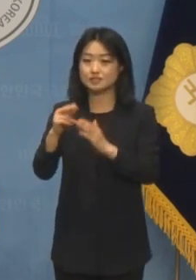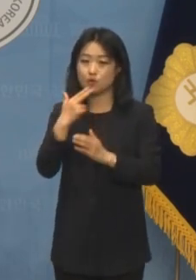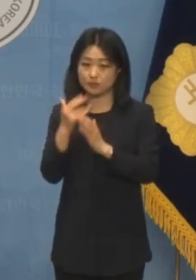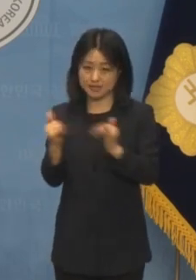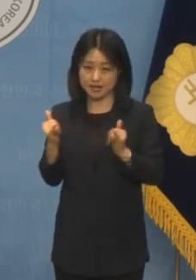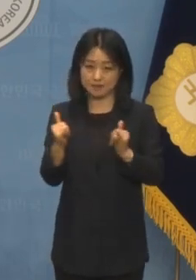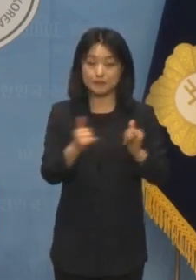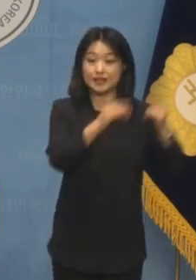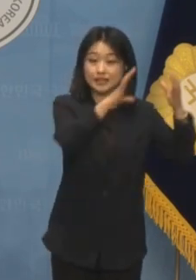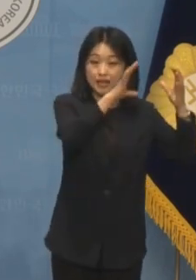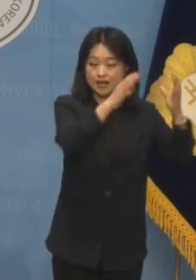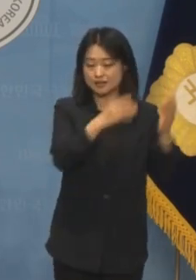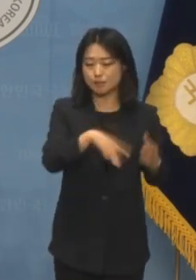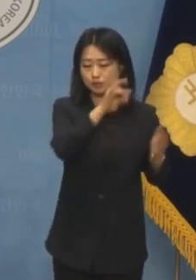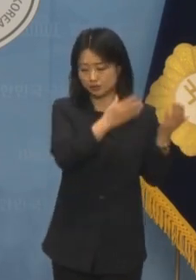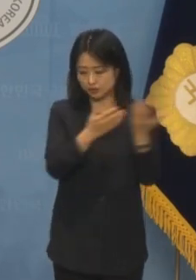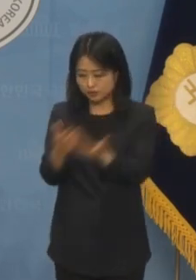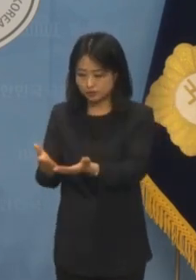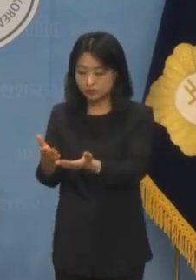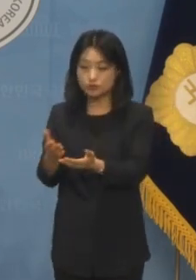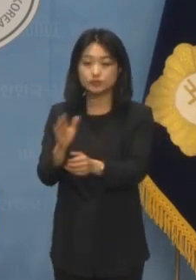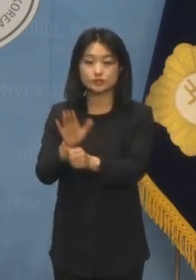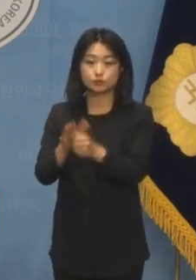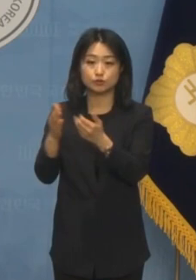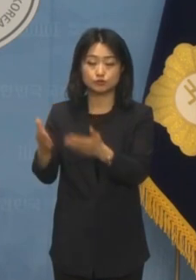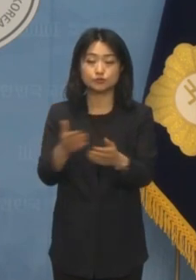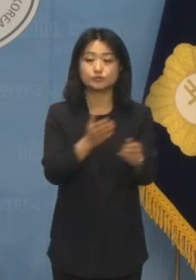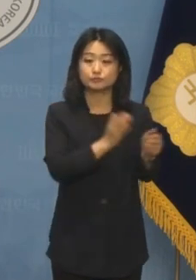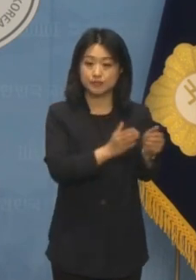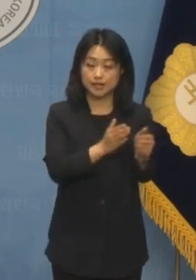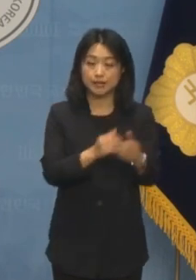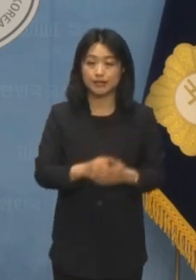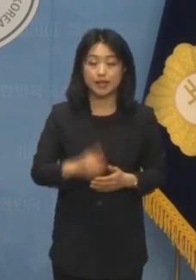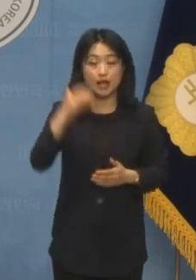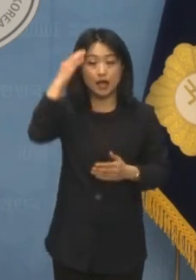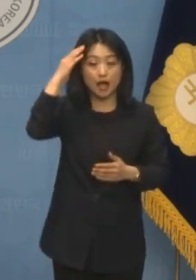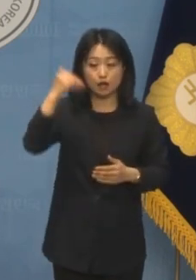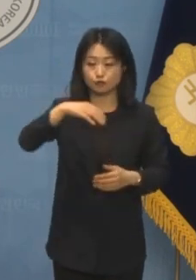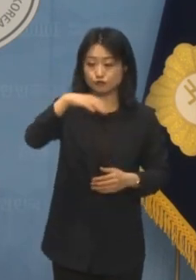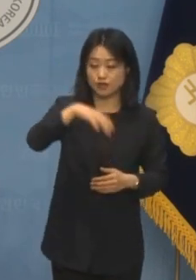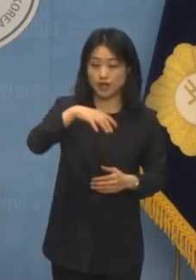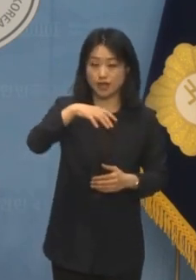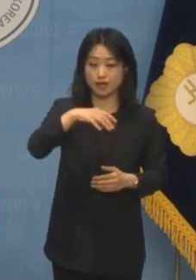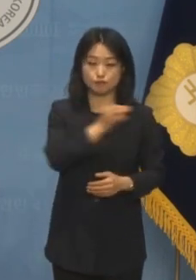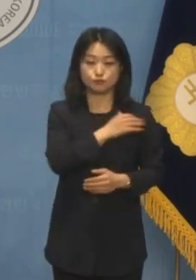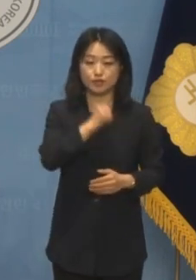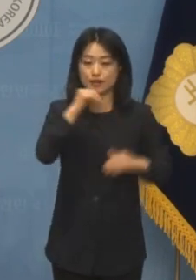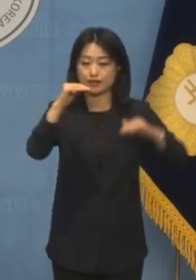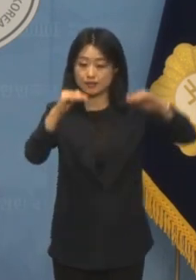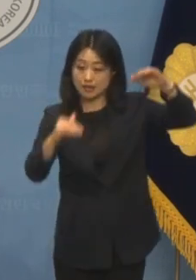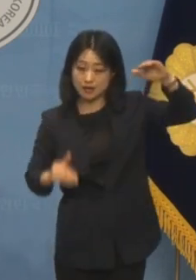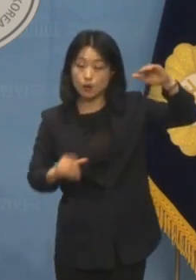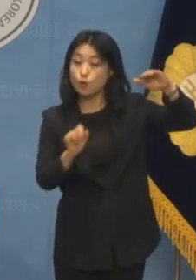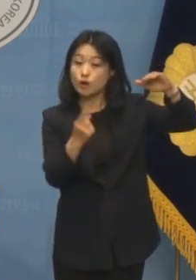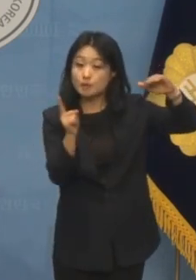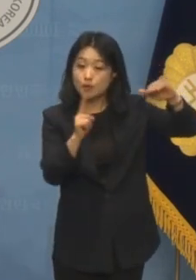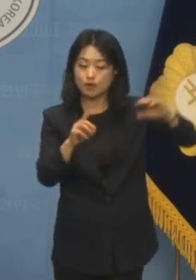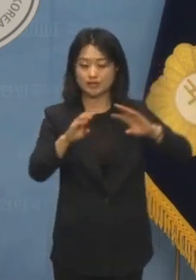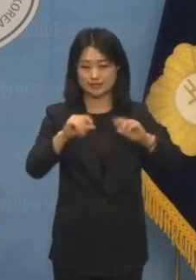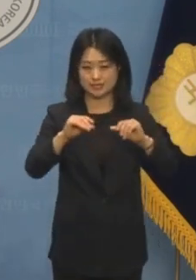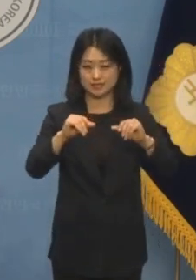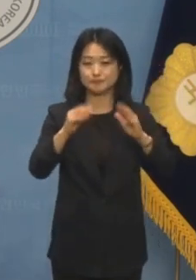할 책무가 있습니다. 한국의 심각한 불평등과 양극화의 주된 원인은